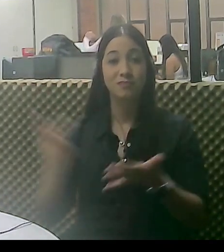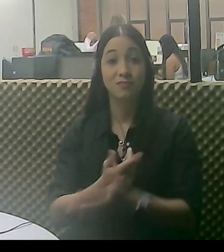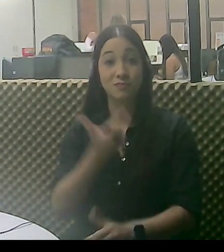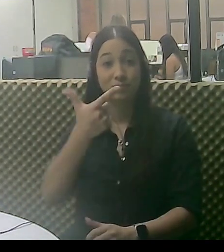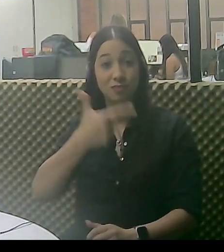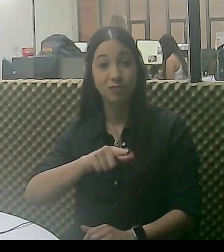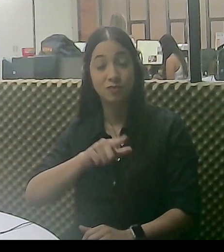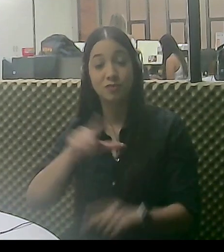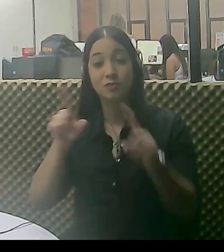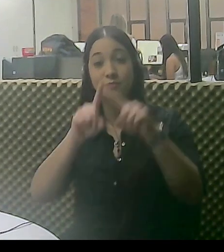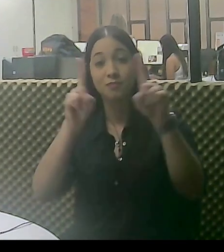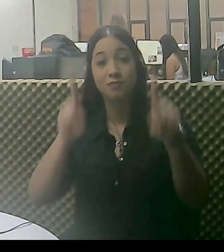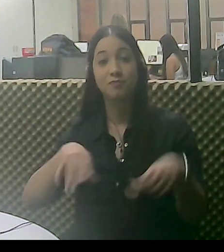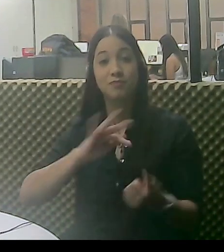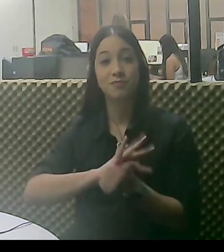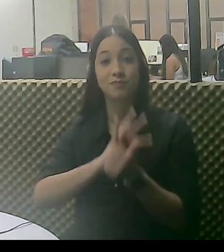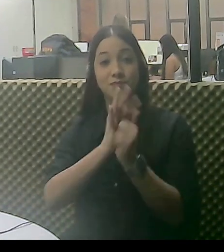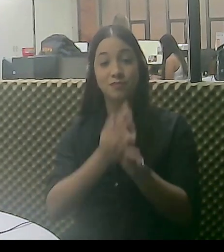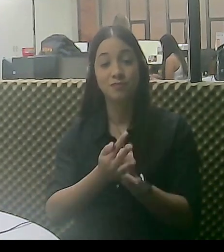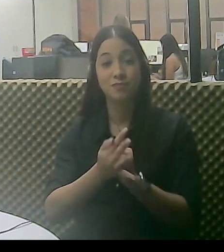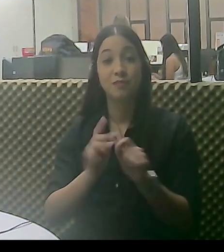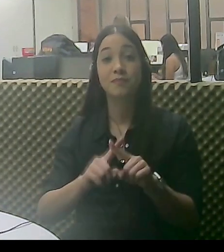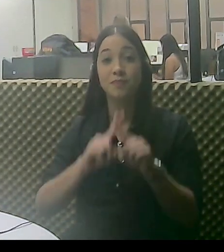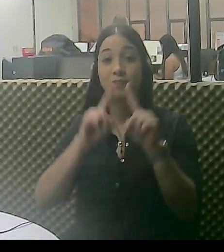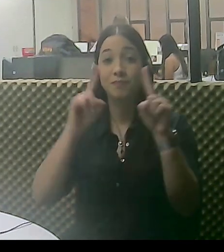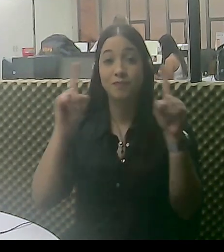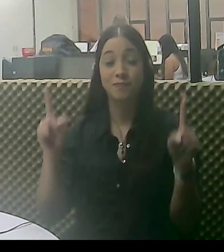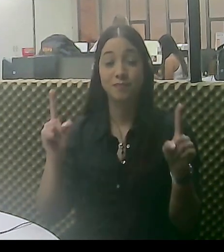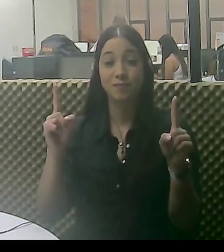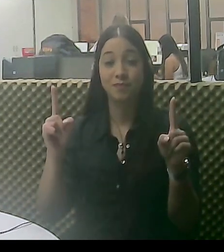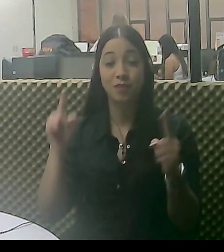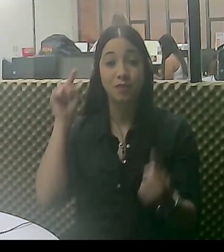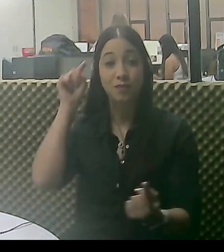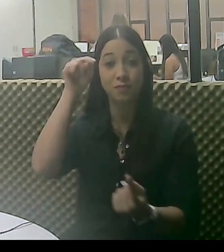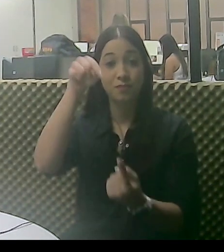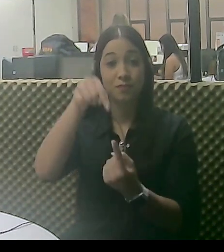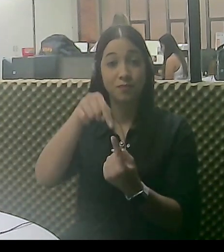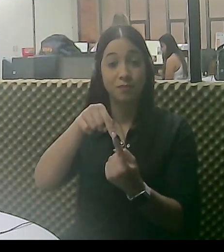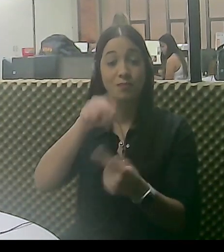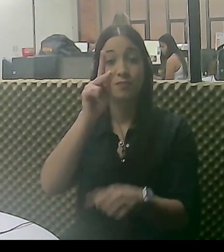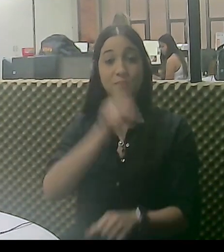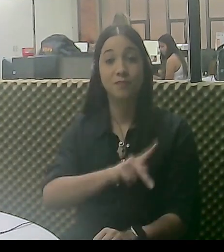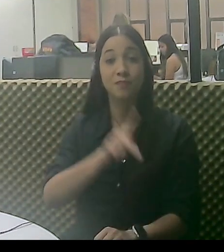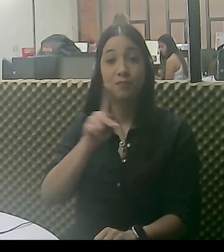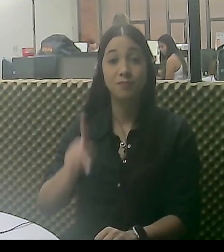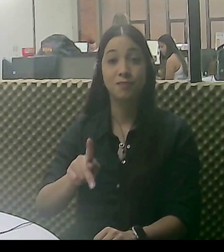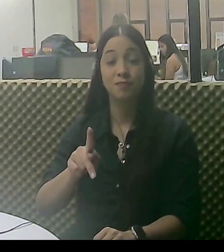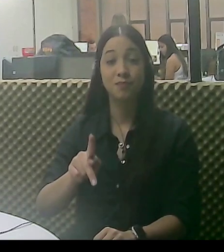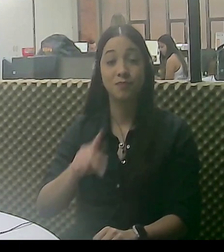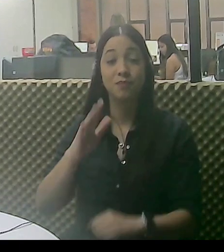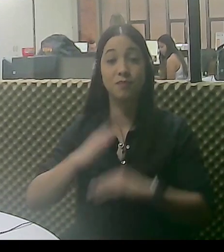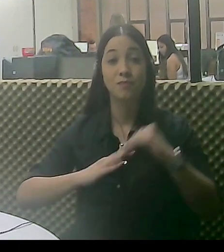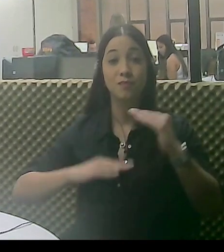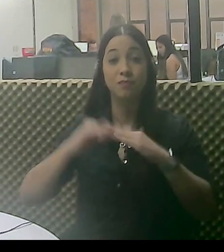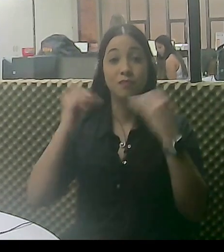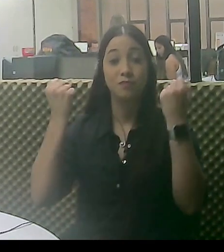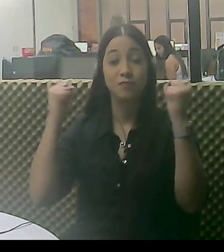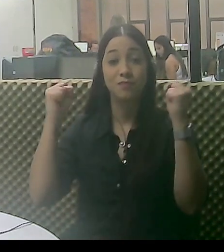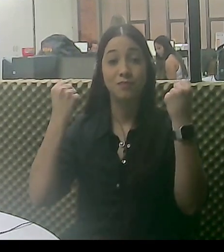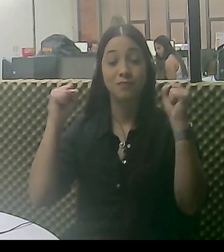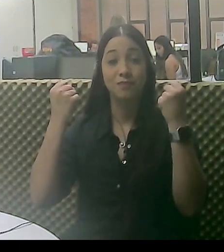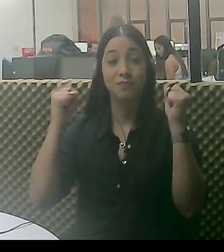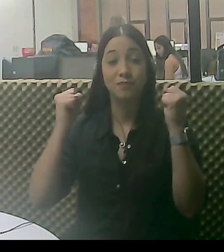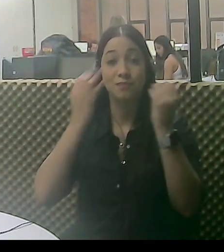novamente junto a servidores da FUTEL. No entanto, dessa vez, o público-alvo são professores, profissionais de educação